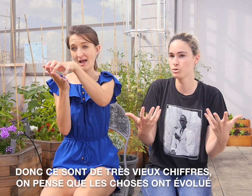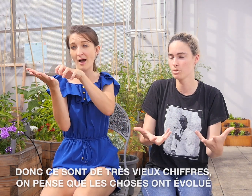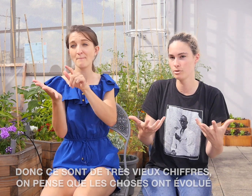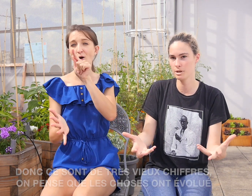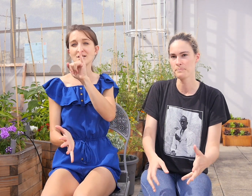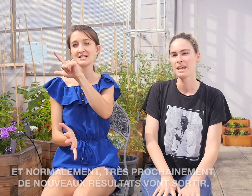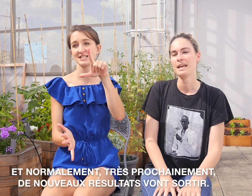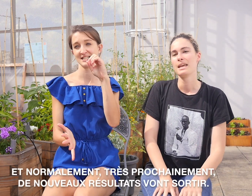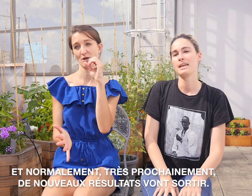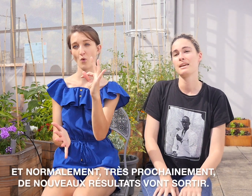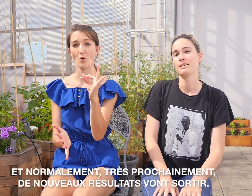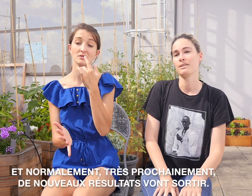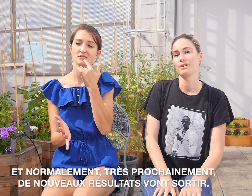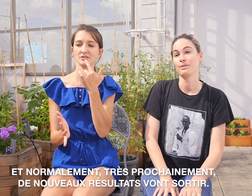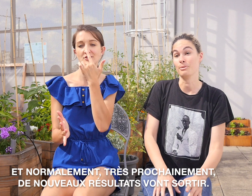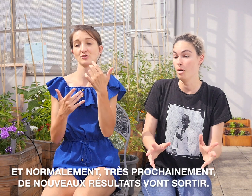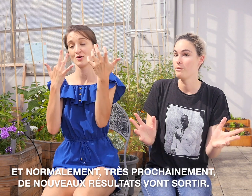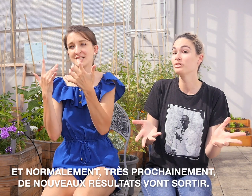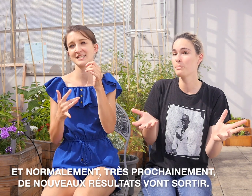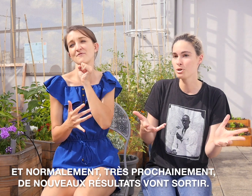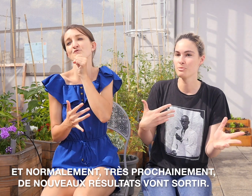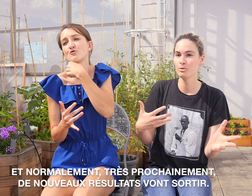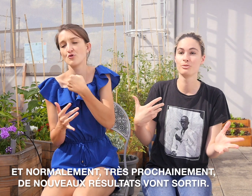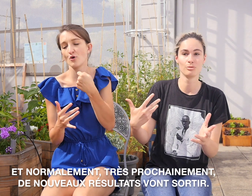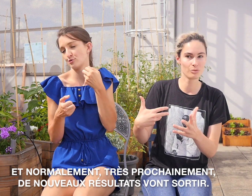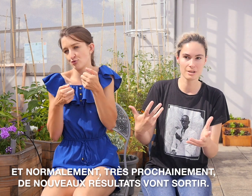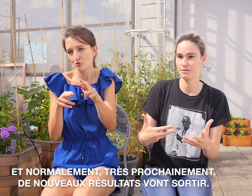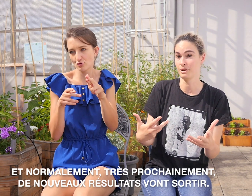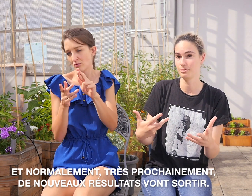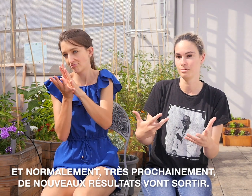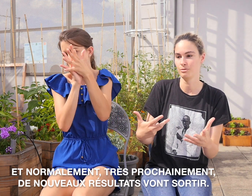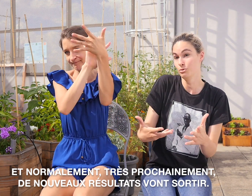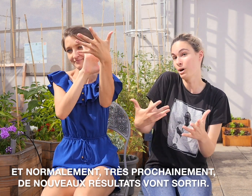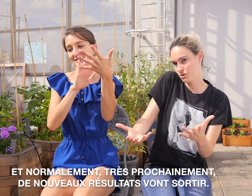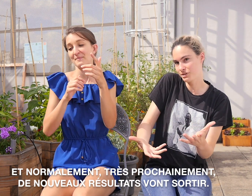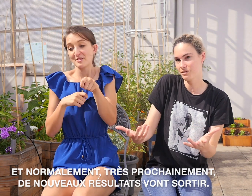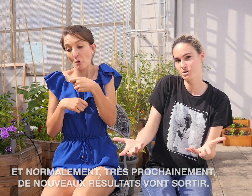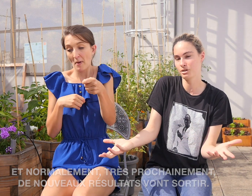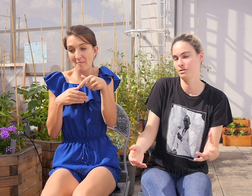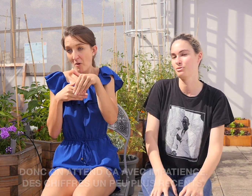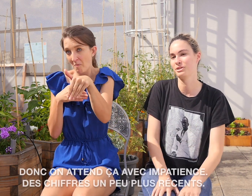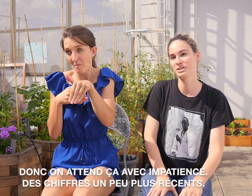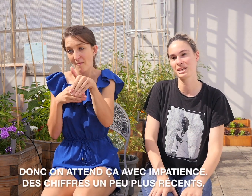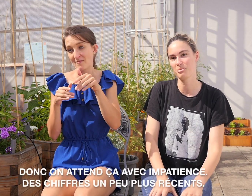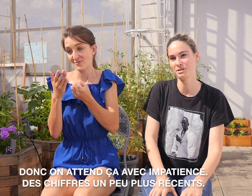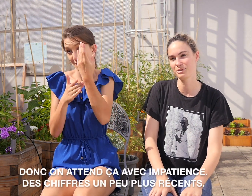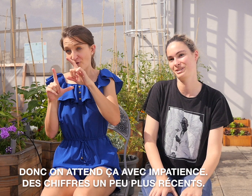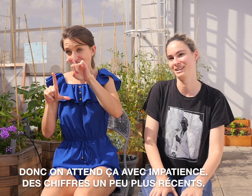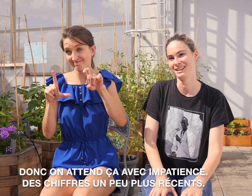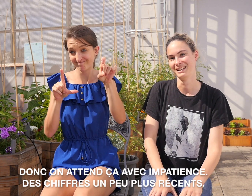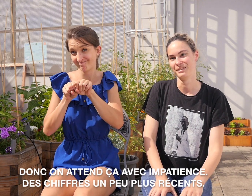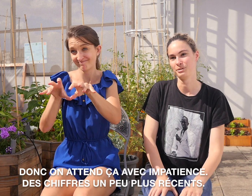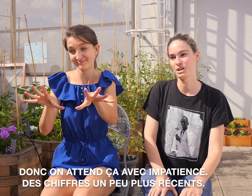les choses ont évolué. Et normalement, très prochainement, de nouveaux résultats vont sortir. Donc on attend ça avec